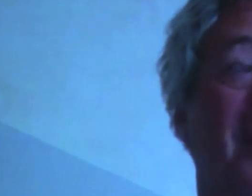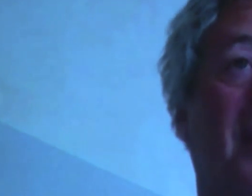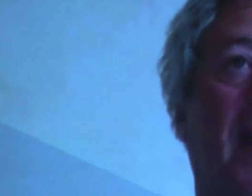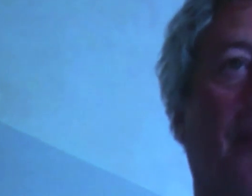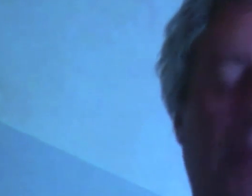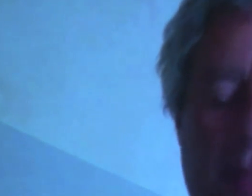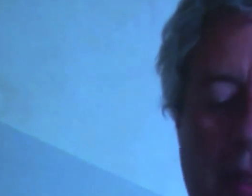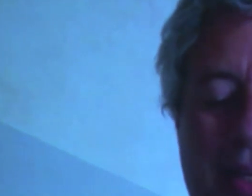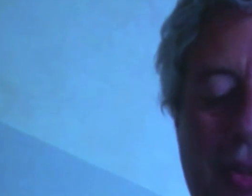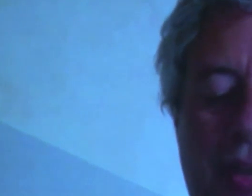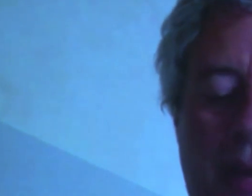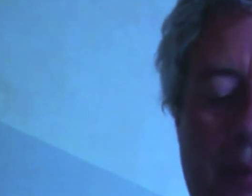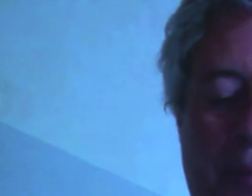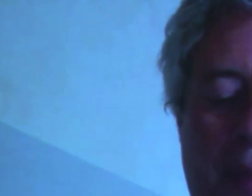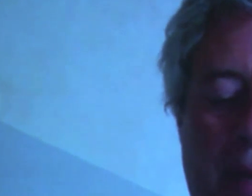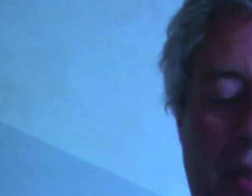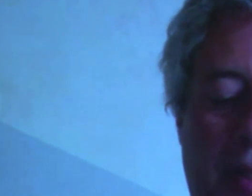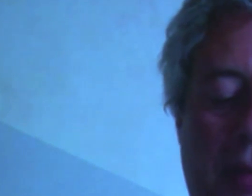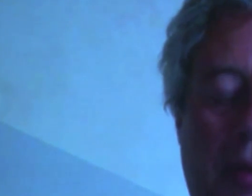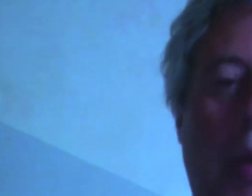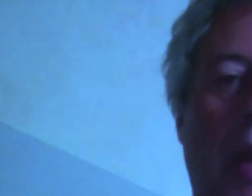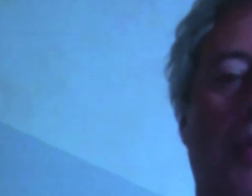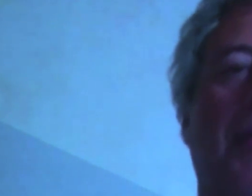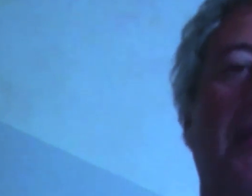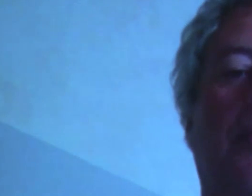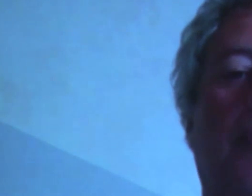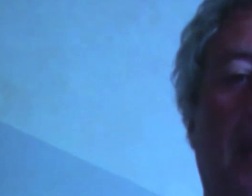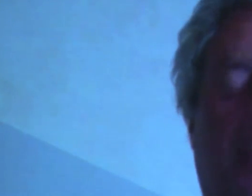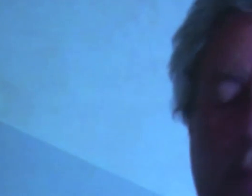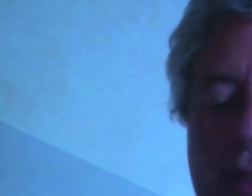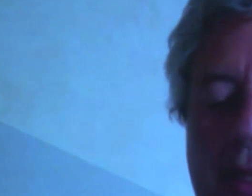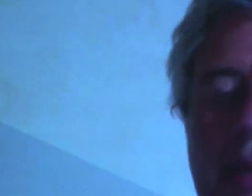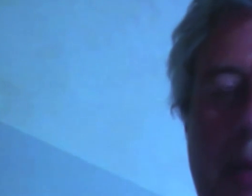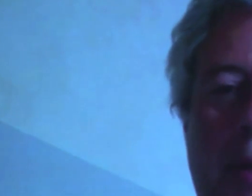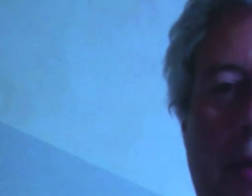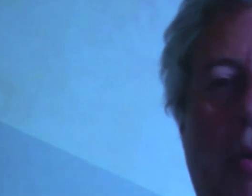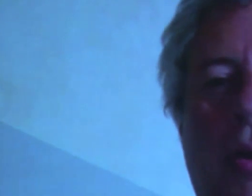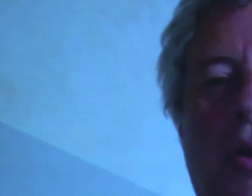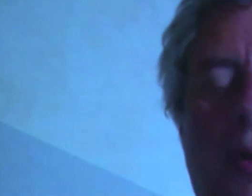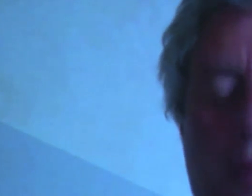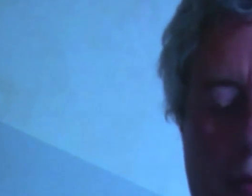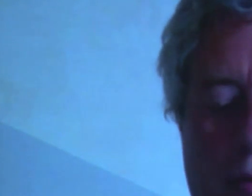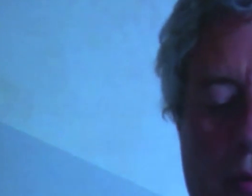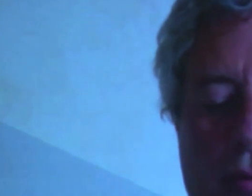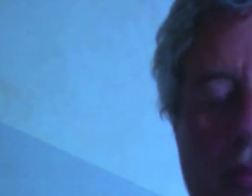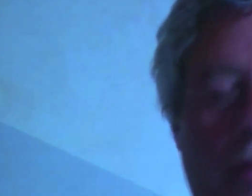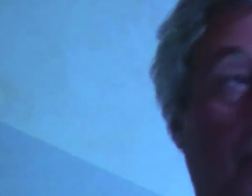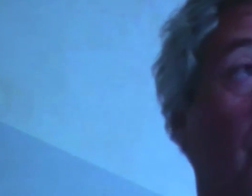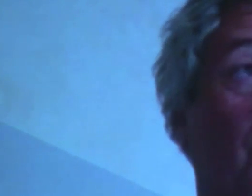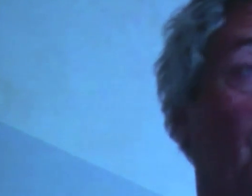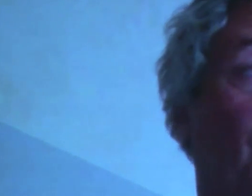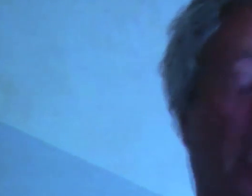di densità di energia ma c'è anche se le quella non siano tanto parlare per i libri o